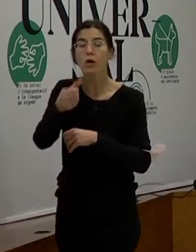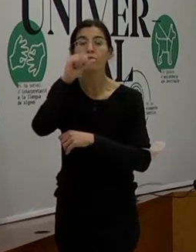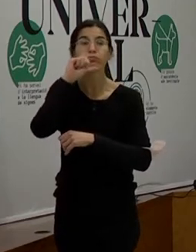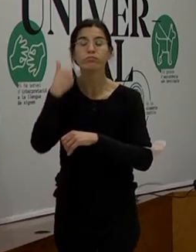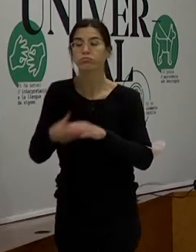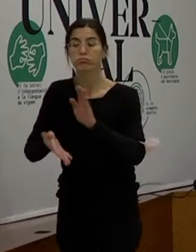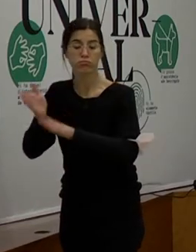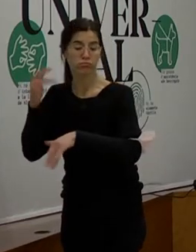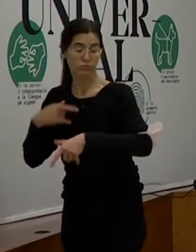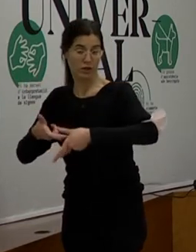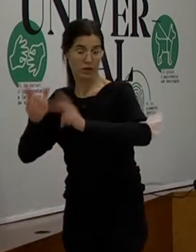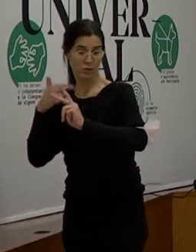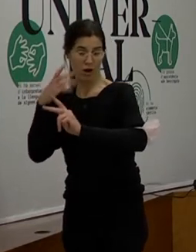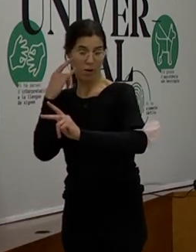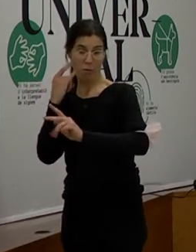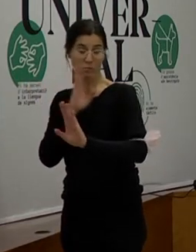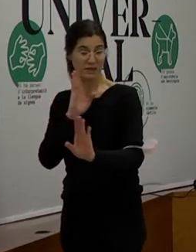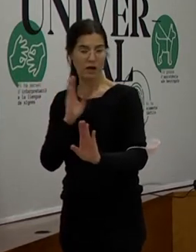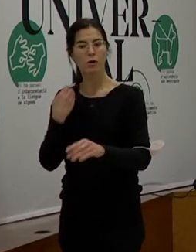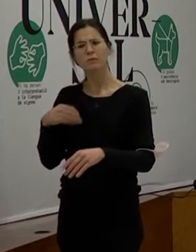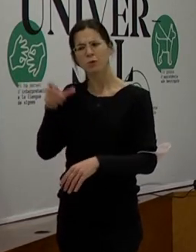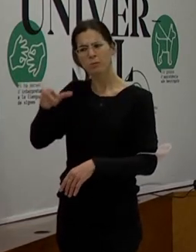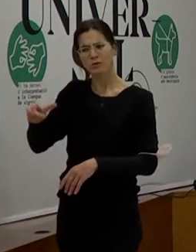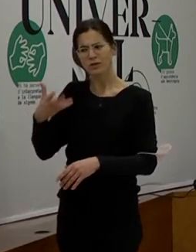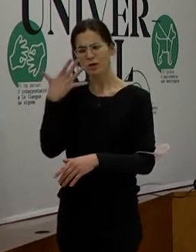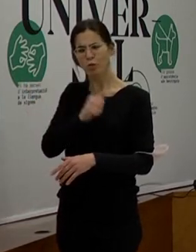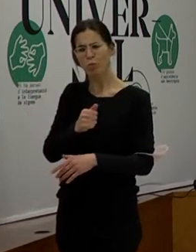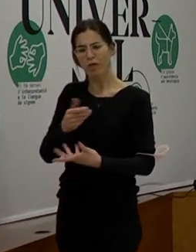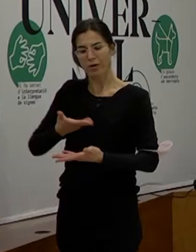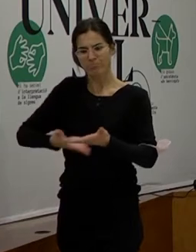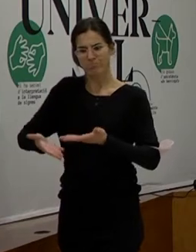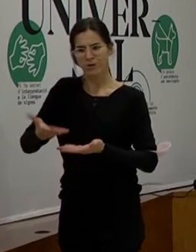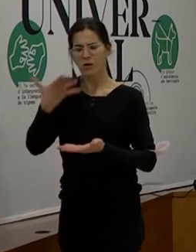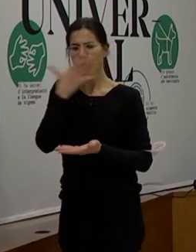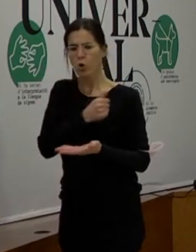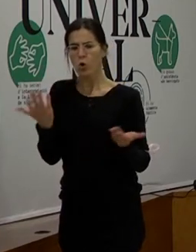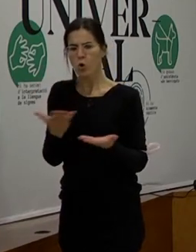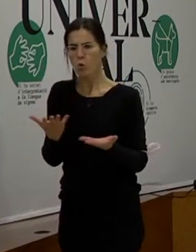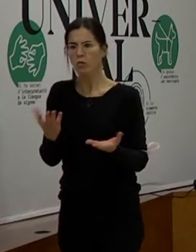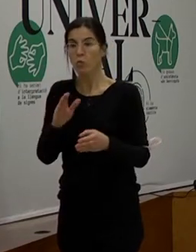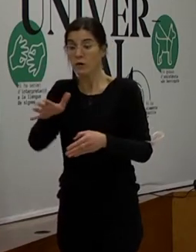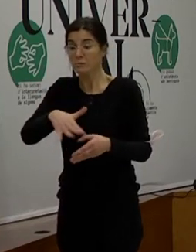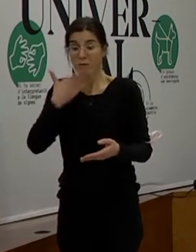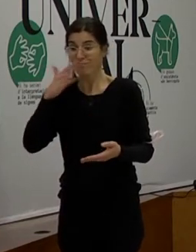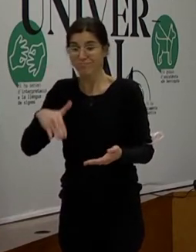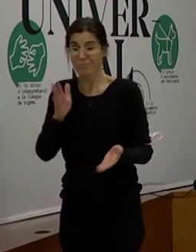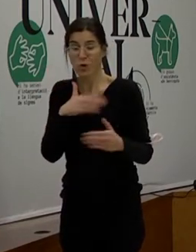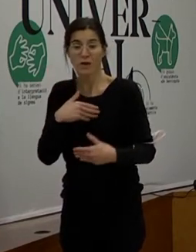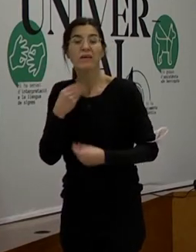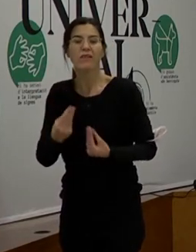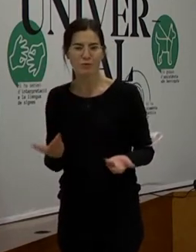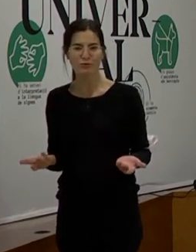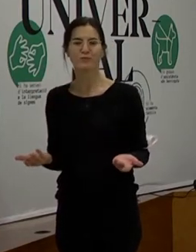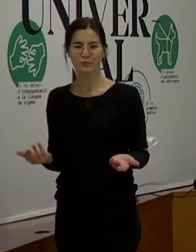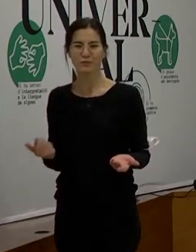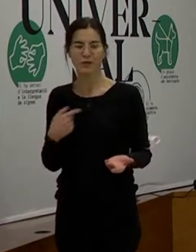lavabo. Però què passa amb aquestes persones que no podem canviar-nos, que no hi ha un espai per canviar-se? Què fem?